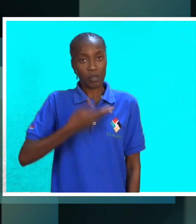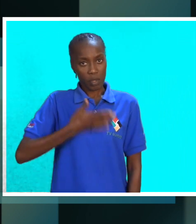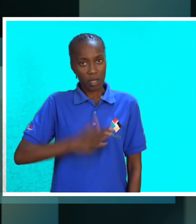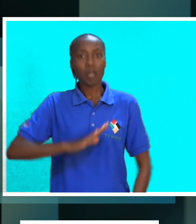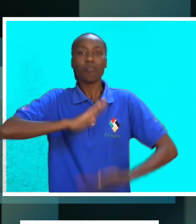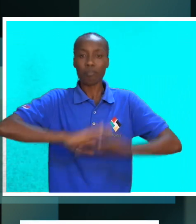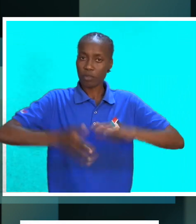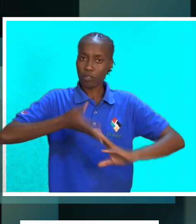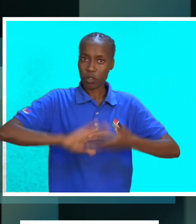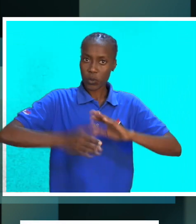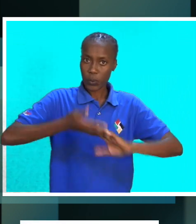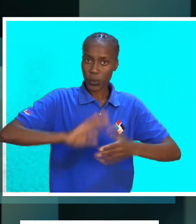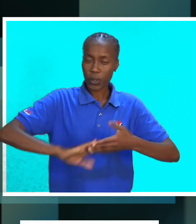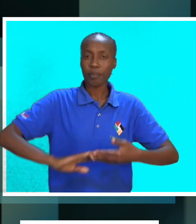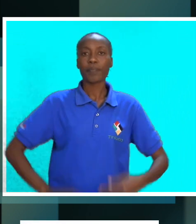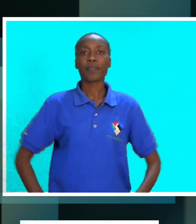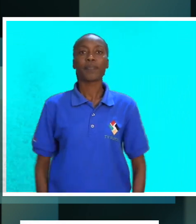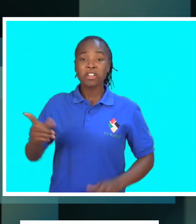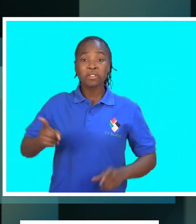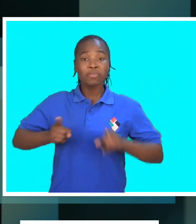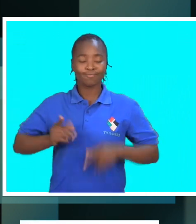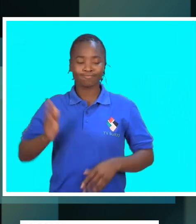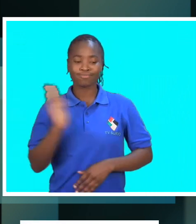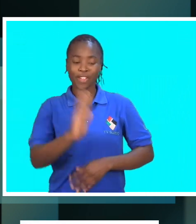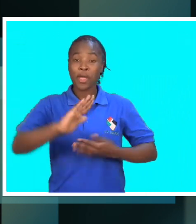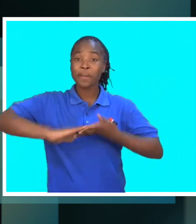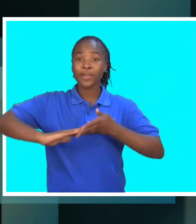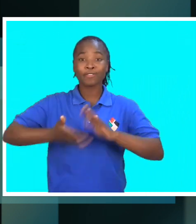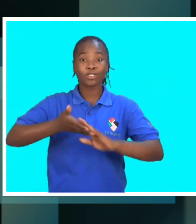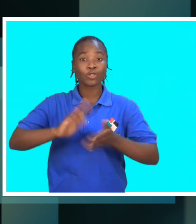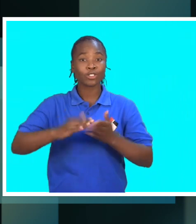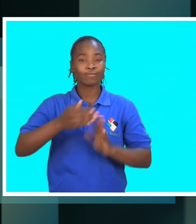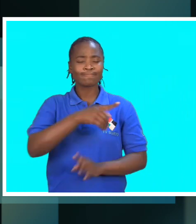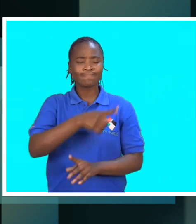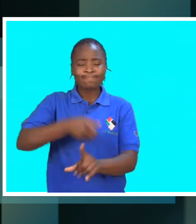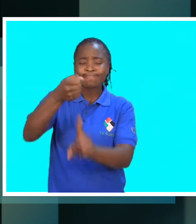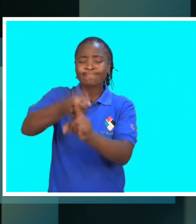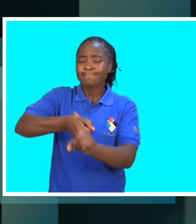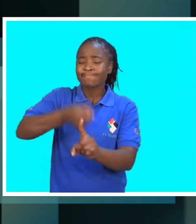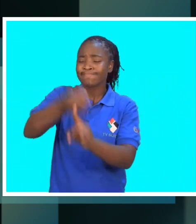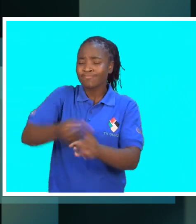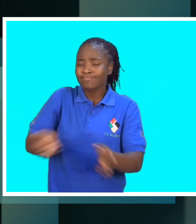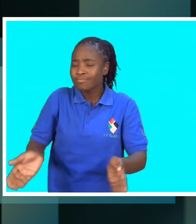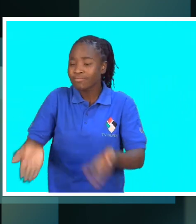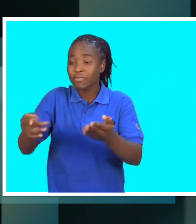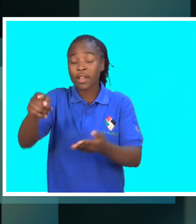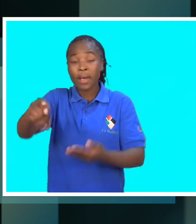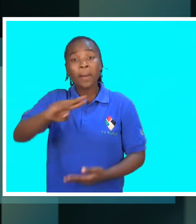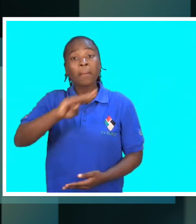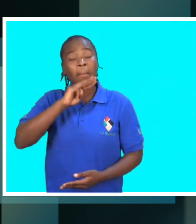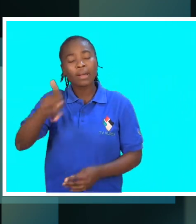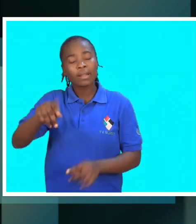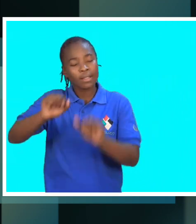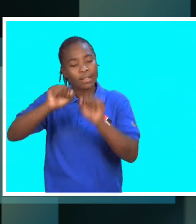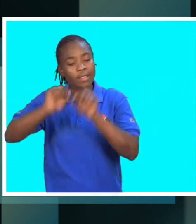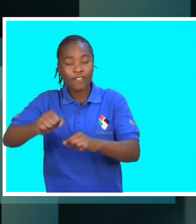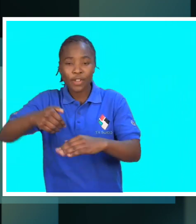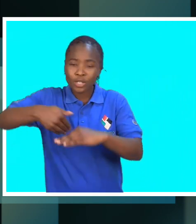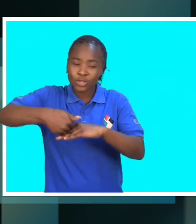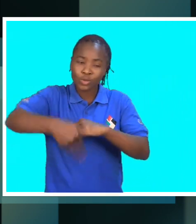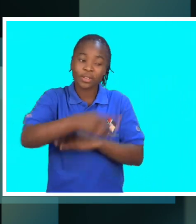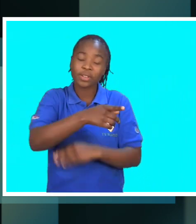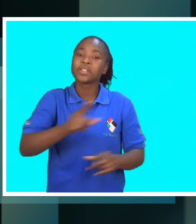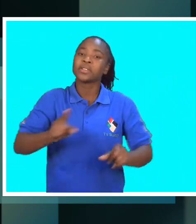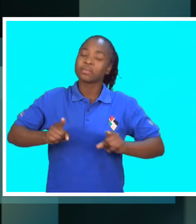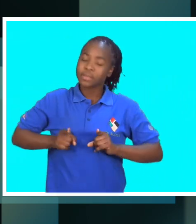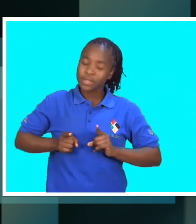Quero ser professora. A professora de Joana diz que ela é dedicada, por isso apela a sua